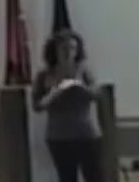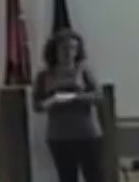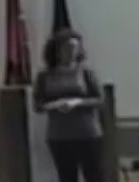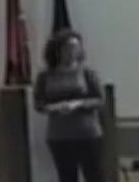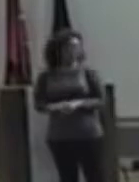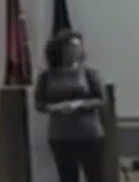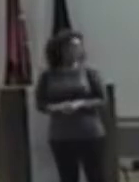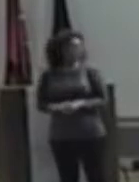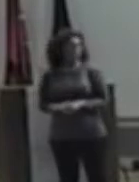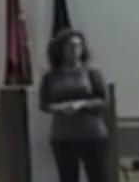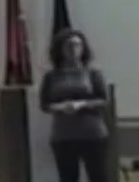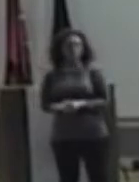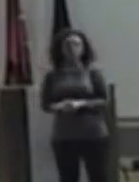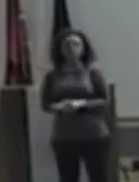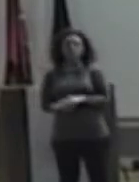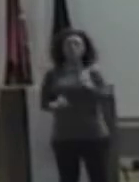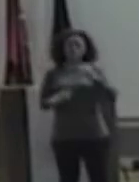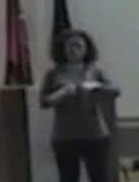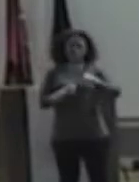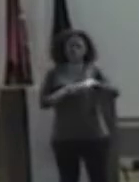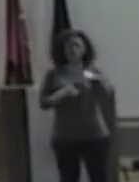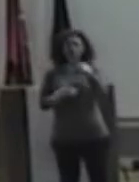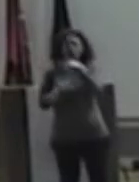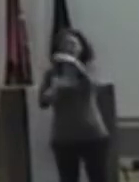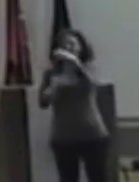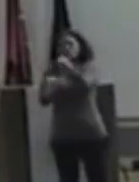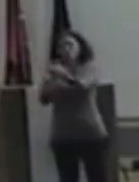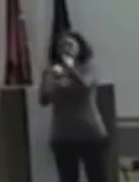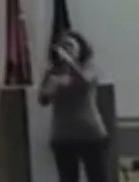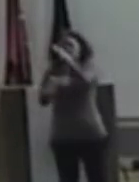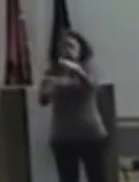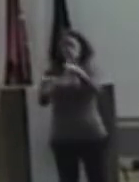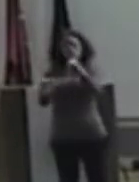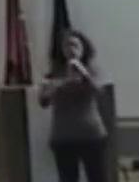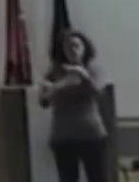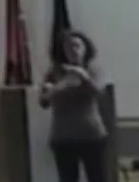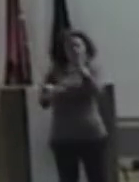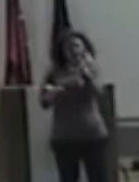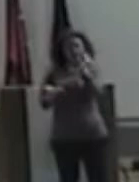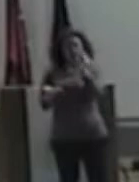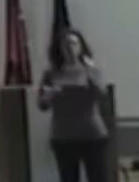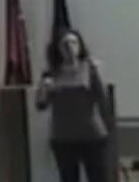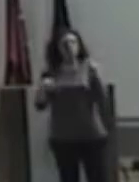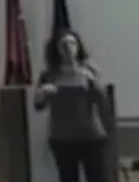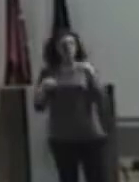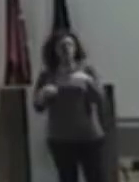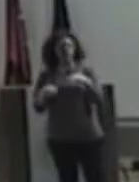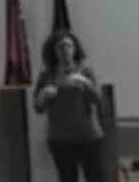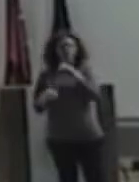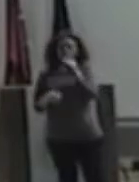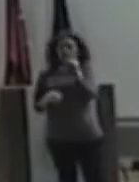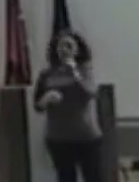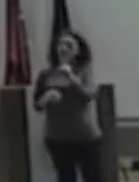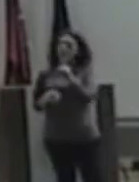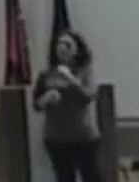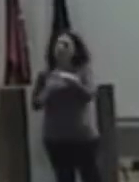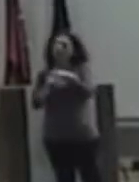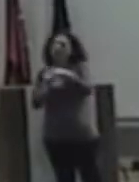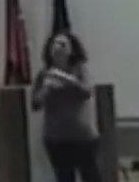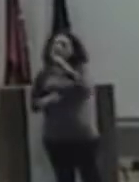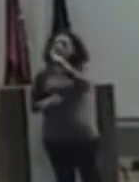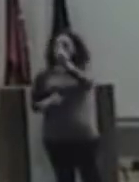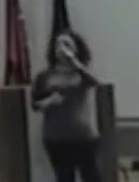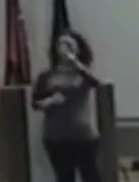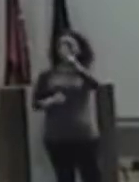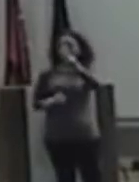Bueno, un detalle respecto a cómo leemos esta información que decíamos antes. Solemos leer, está en 202 subiendo, pero